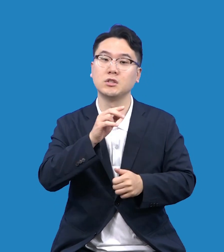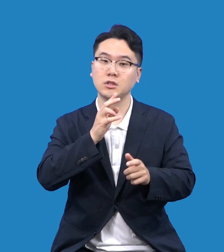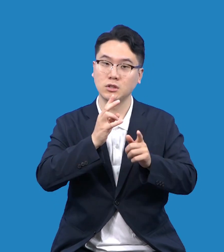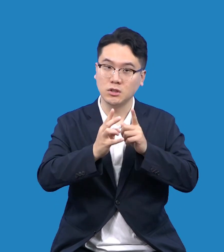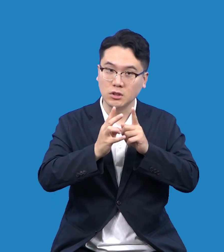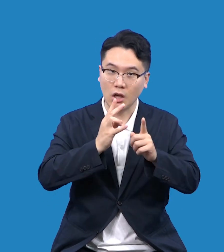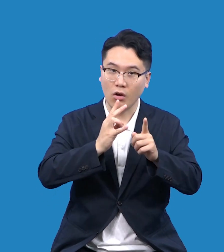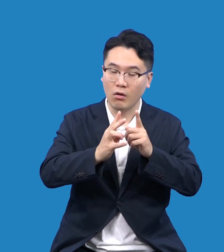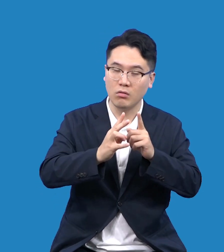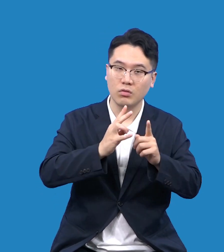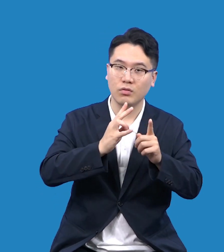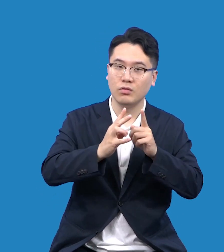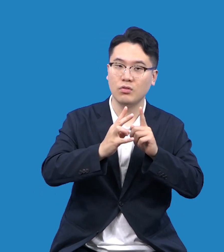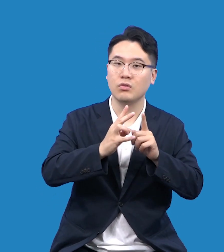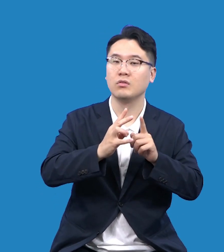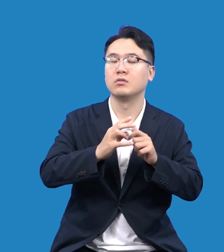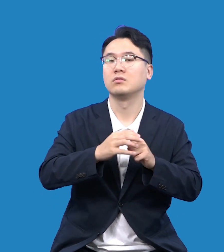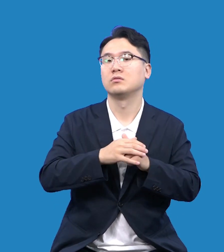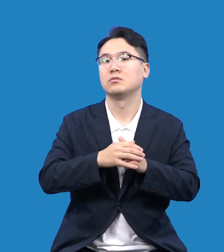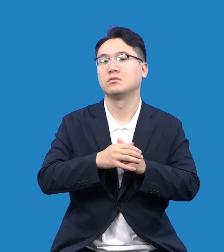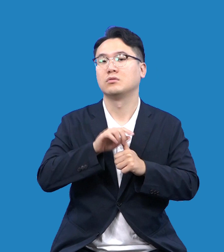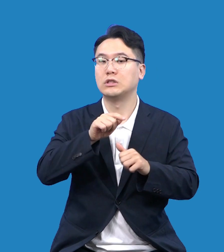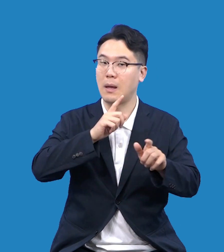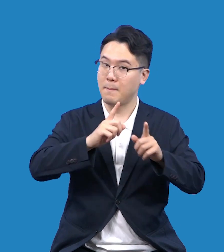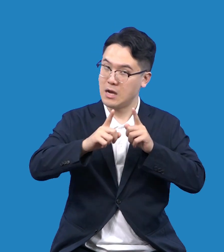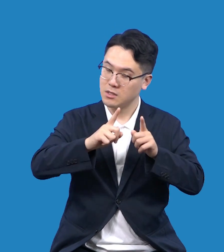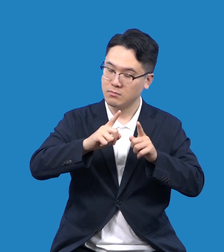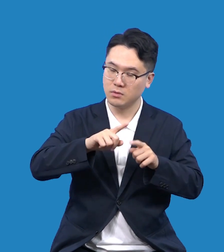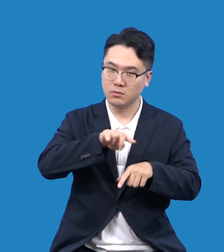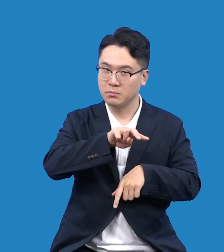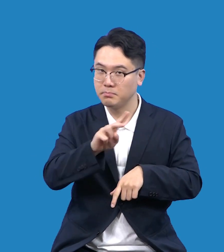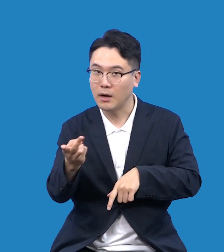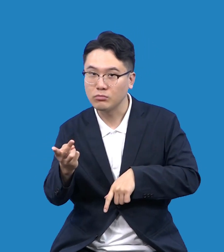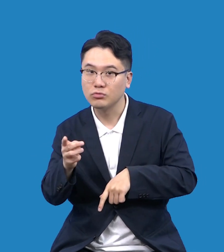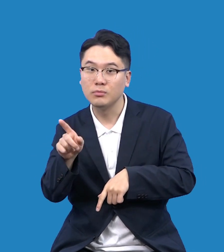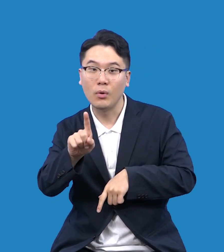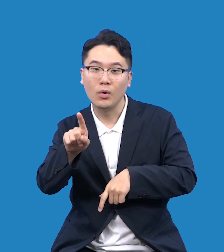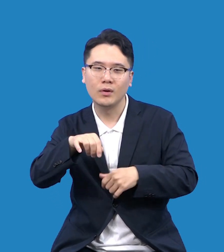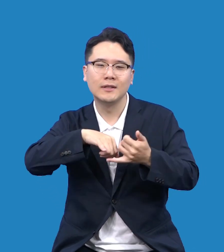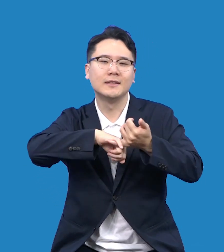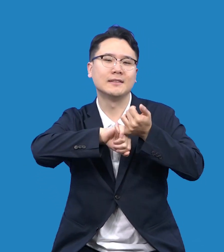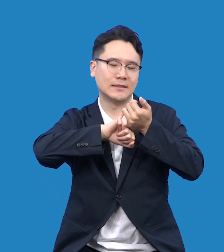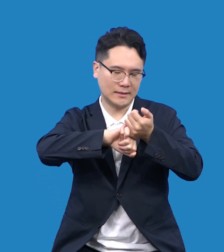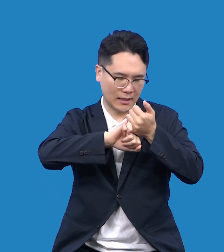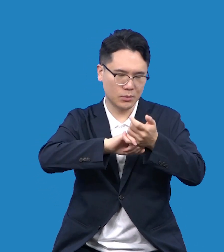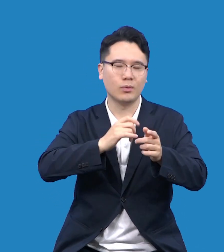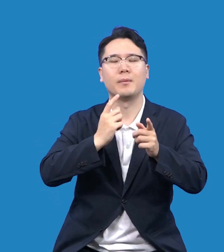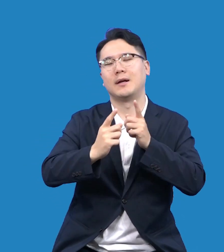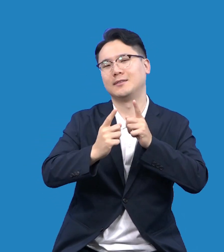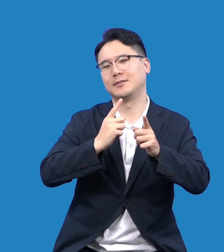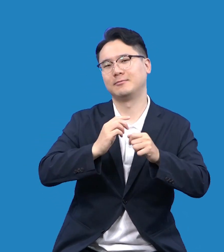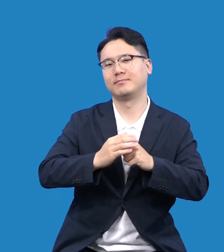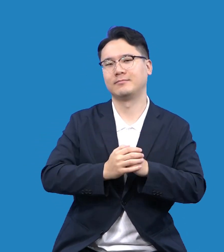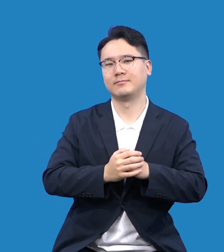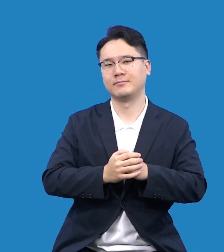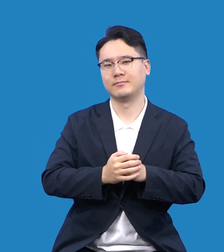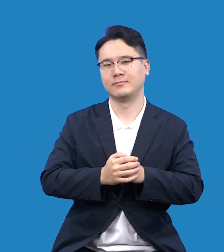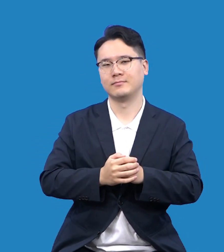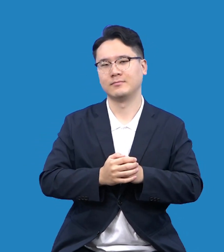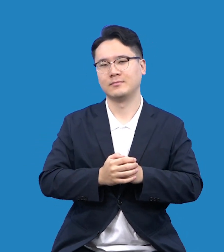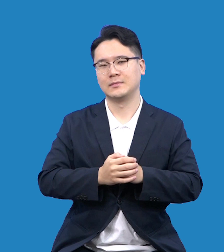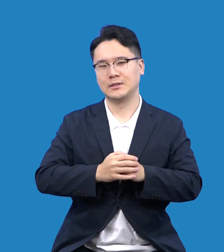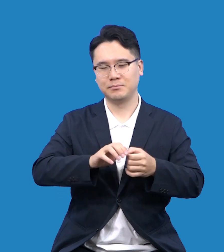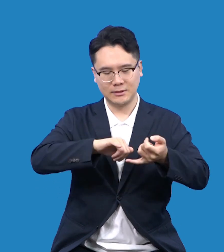말씀을. 그런데 예언의 말씀을 이걸 다른 말로 고치면 뭐가 될까요? 약속의 말씀이에요. 예언의 말씀을. 즉